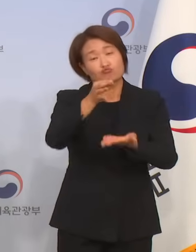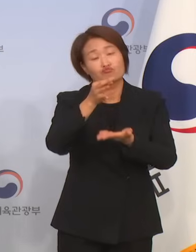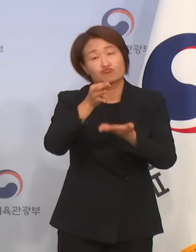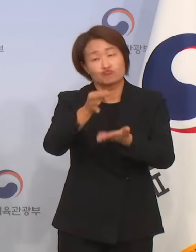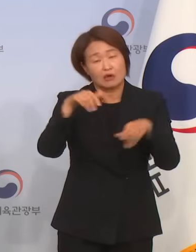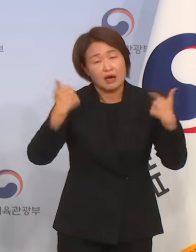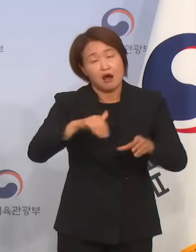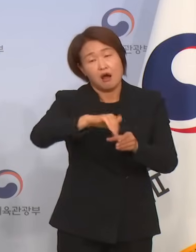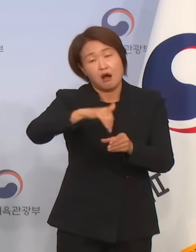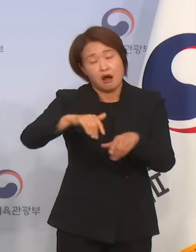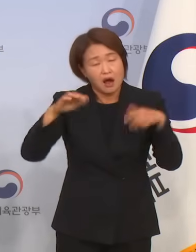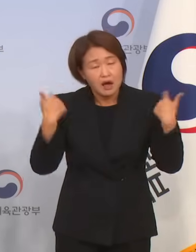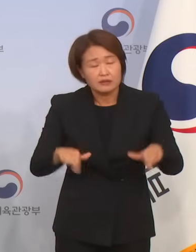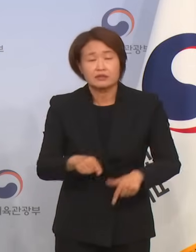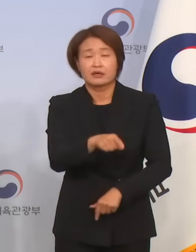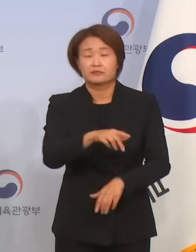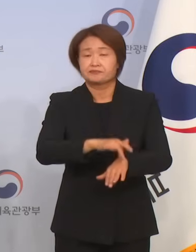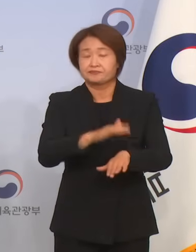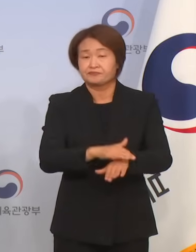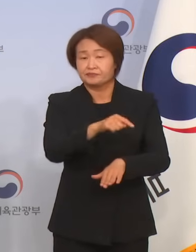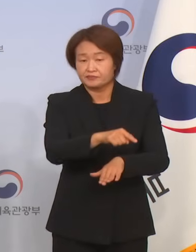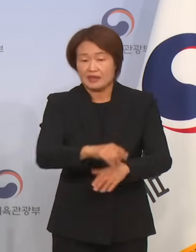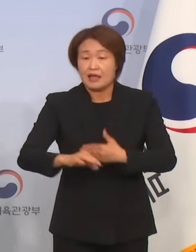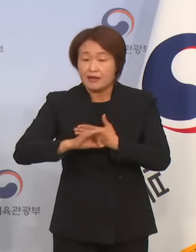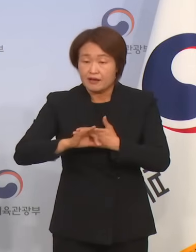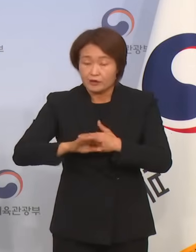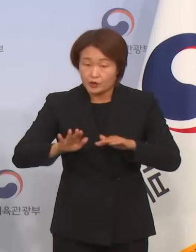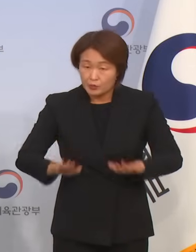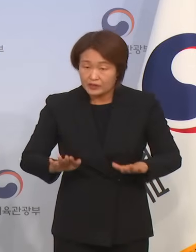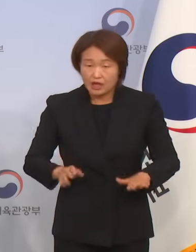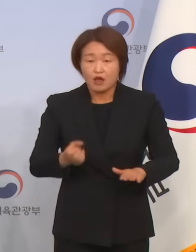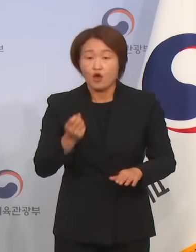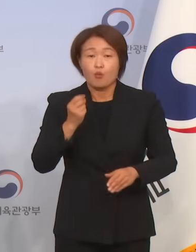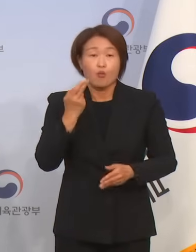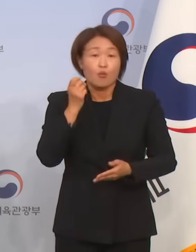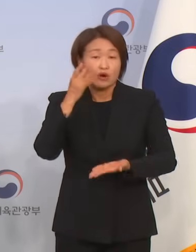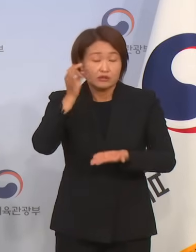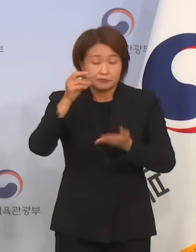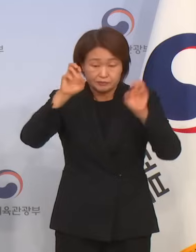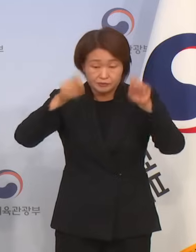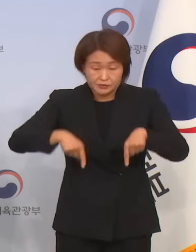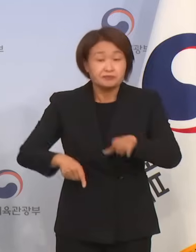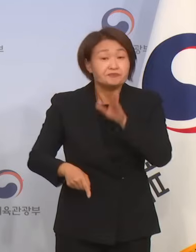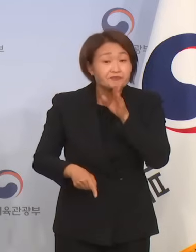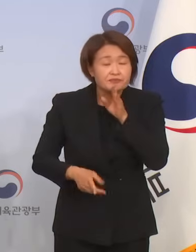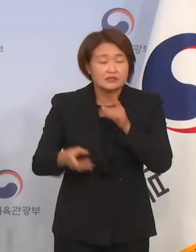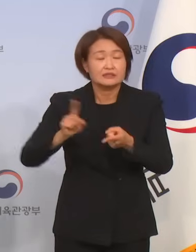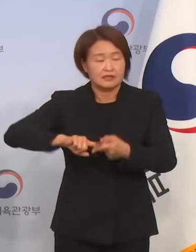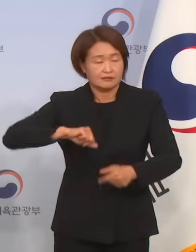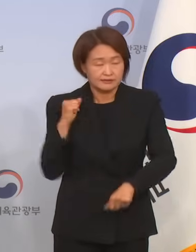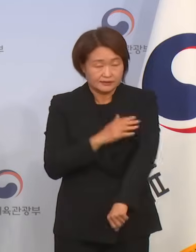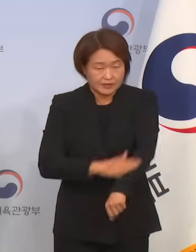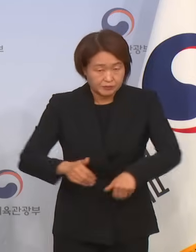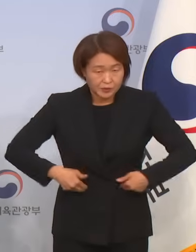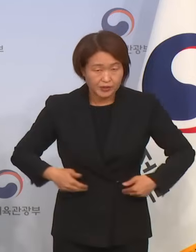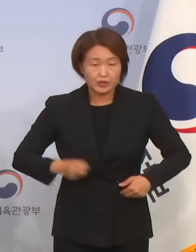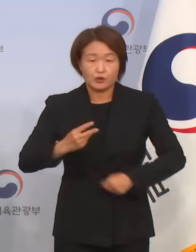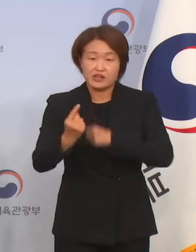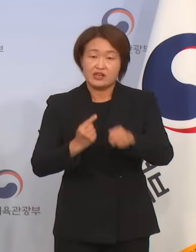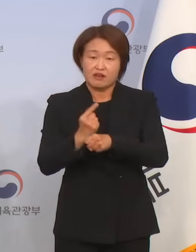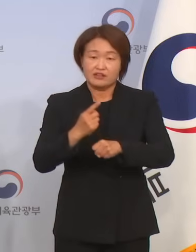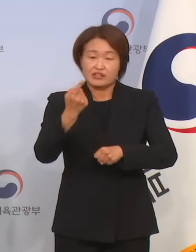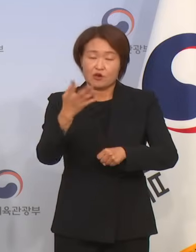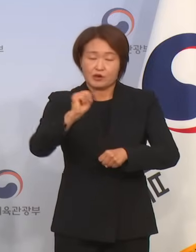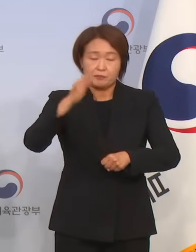지급하였습니다. 이에 대해 비상근 입원의 무보수 원칙을 준수하며 연간 자문료 한도를